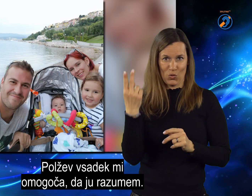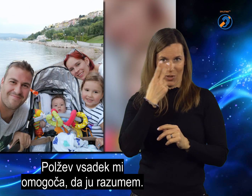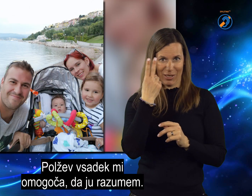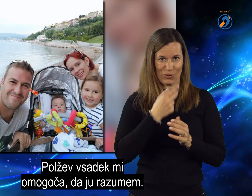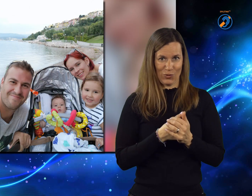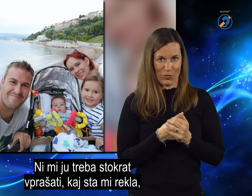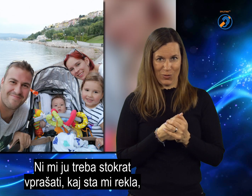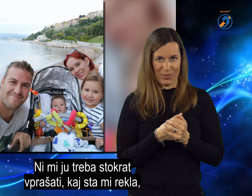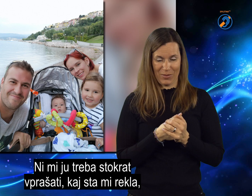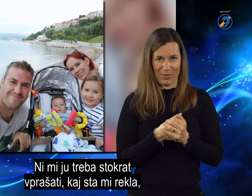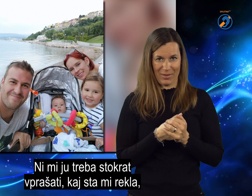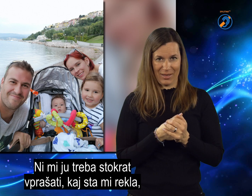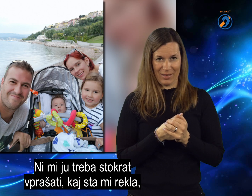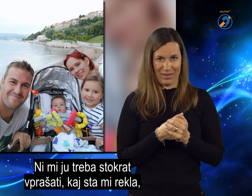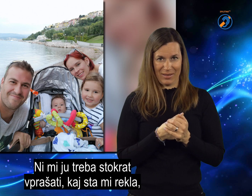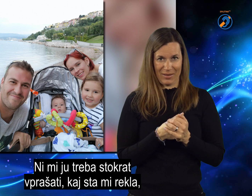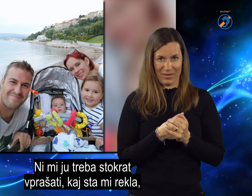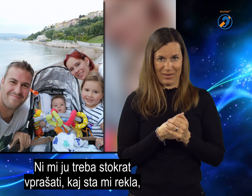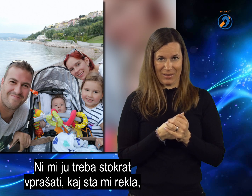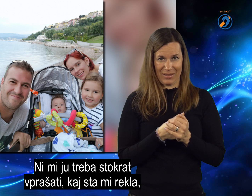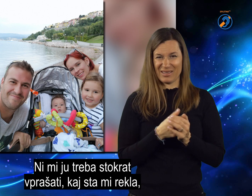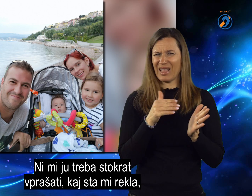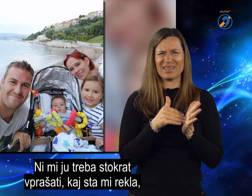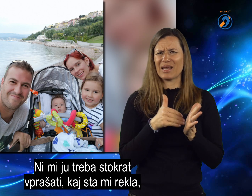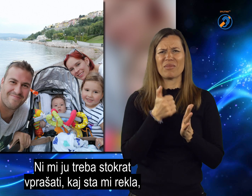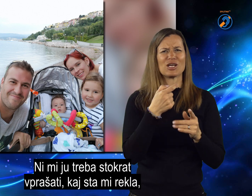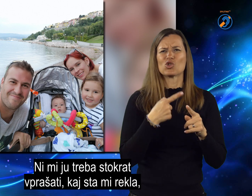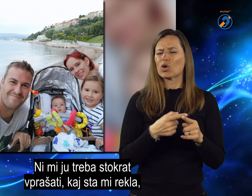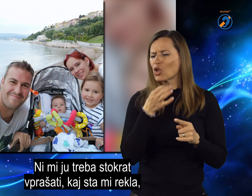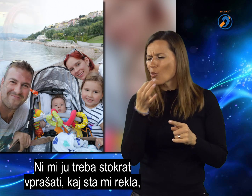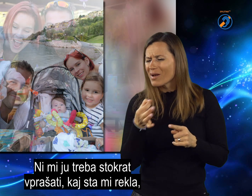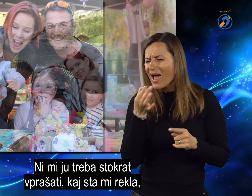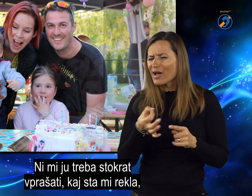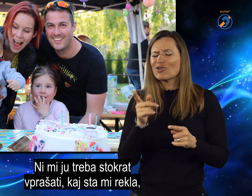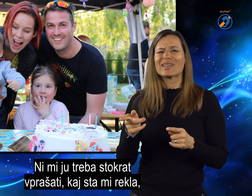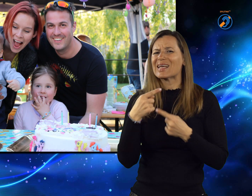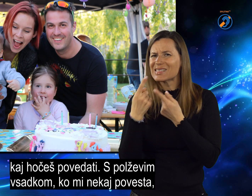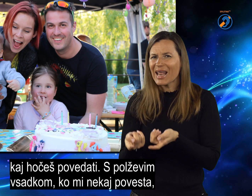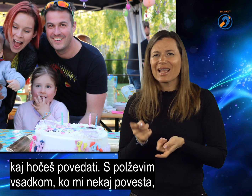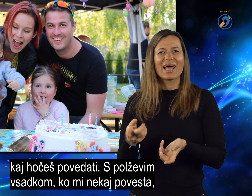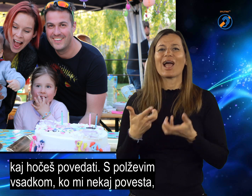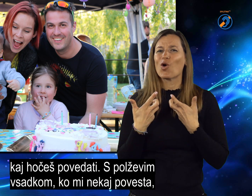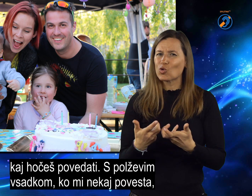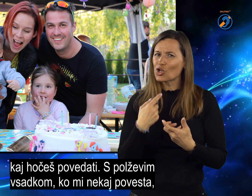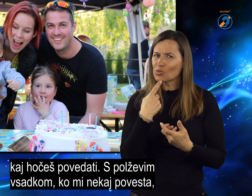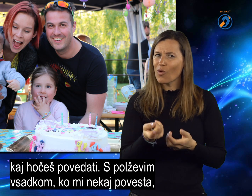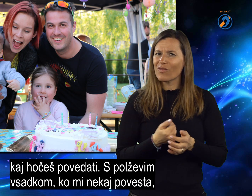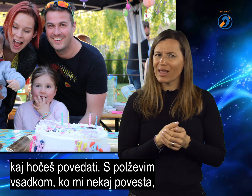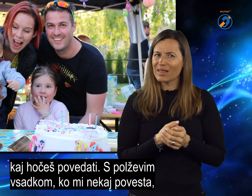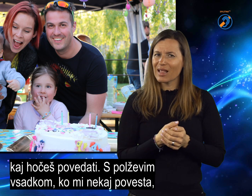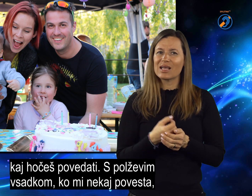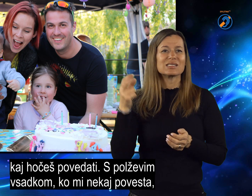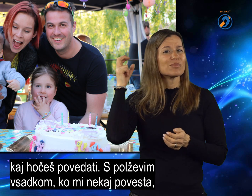razumem. Da rabim jo stokrat vprašati, kaj si mi rekla, kaj hočeš